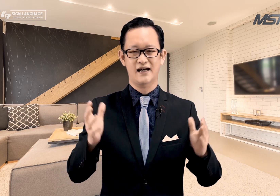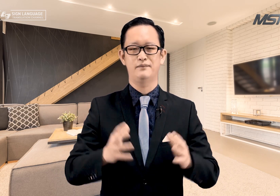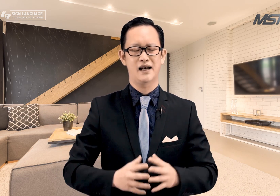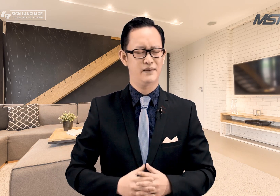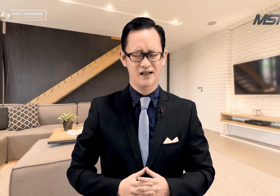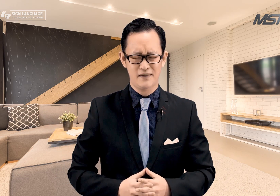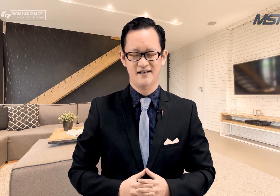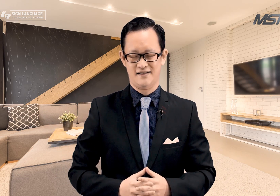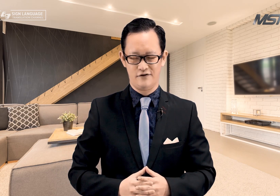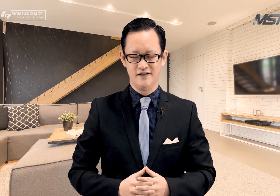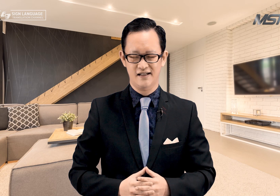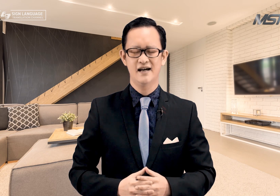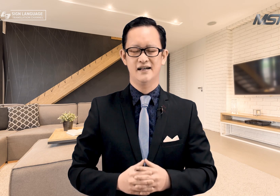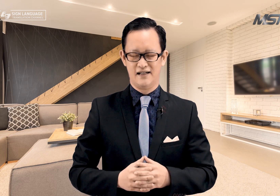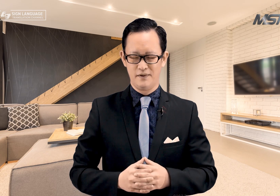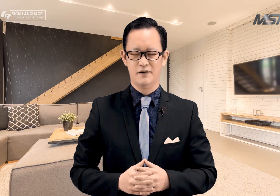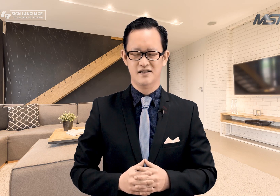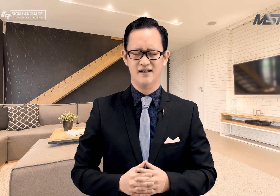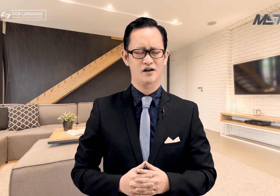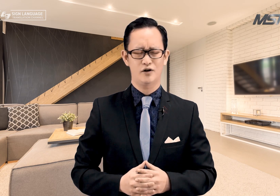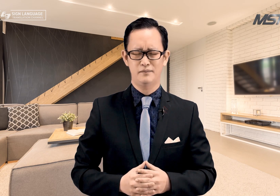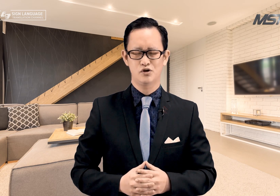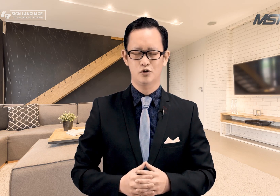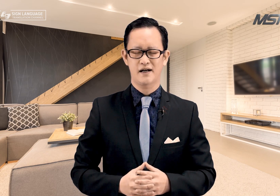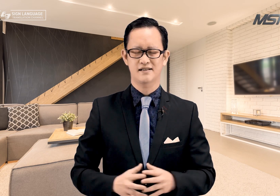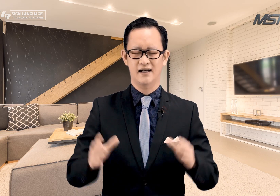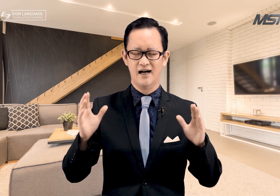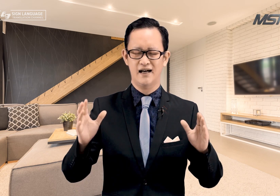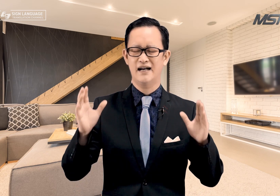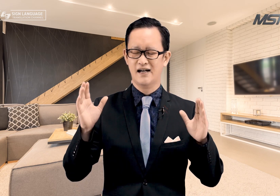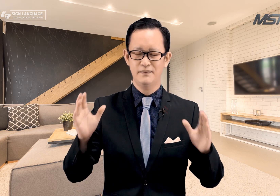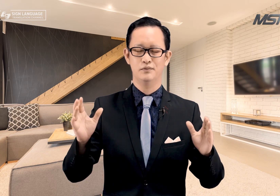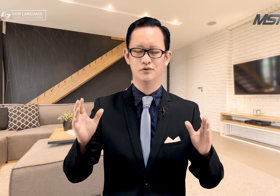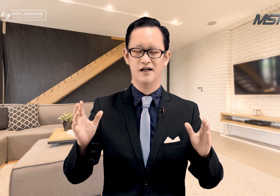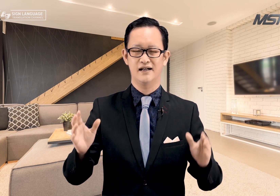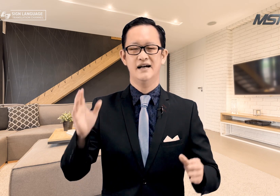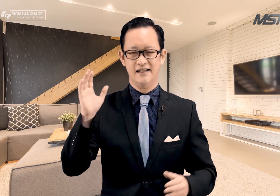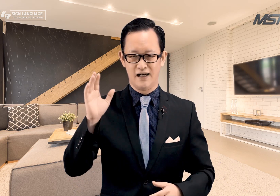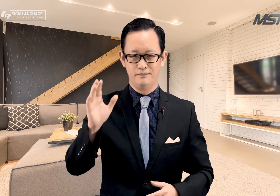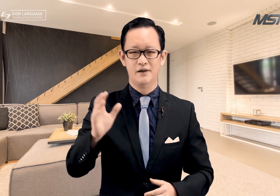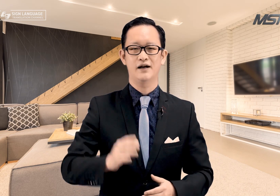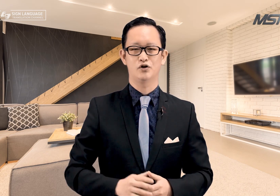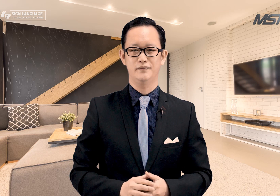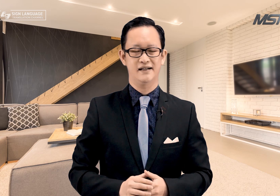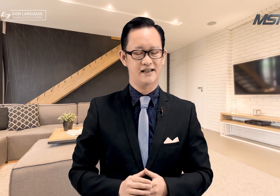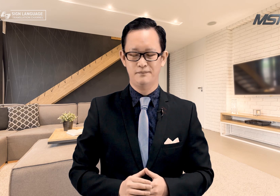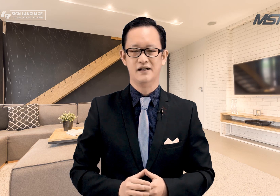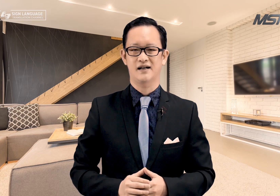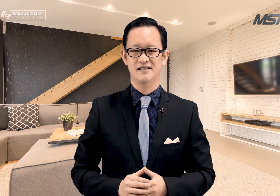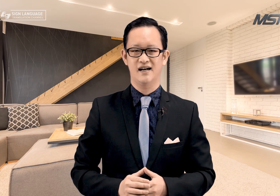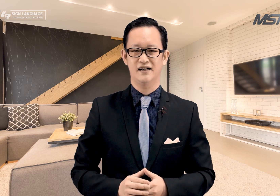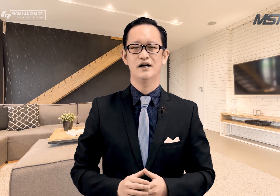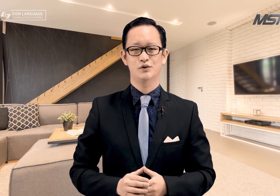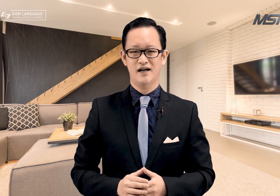bagi mereka yang mengalami kelemahan secara fisik. Dan kami percaya Engkau yang mencukupkan segala yang kami butuhkan di dalam perekonomian, di